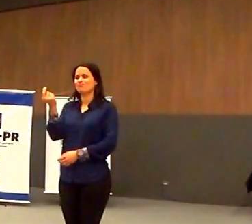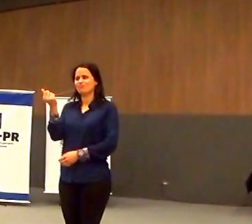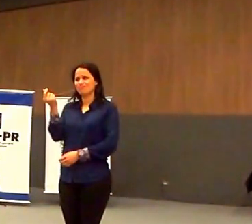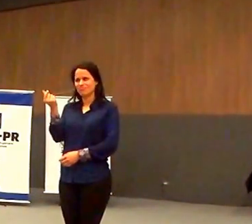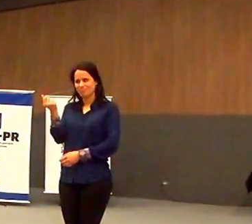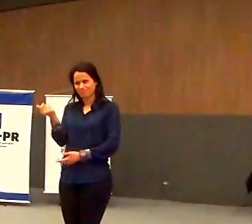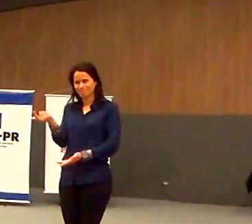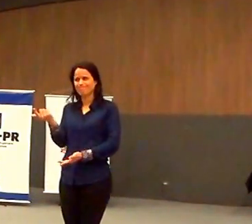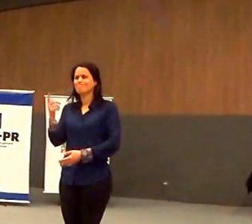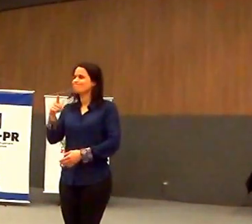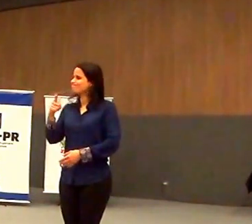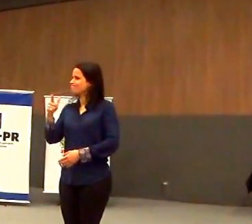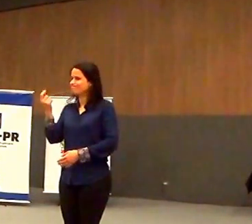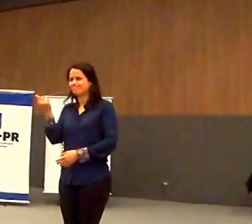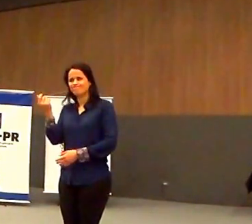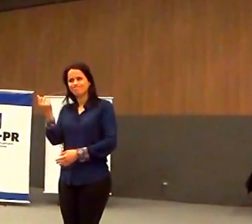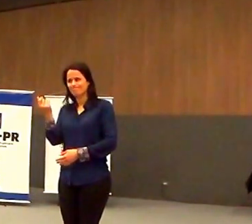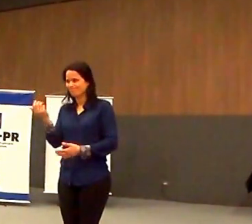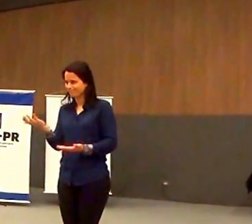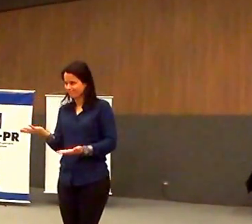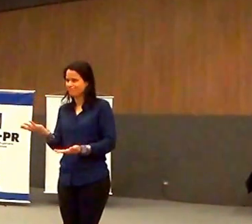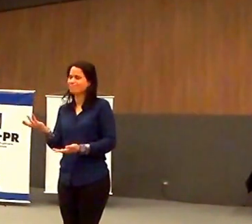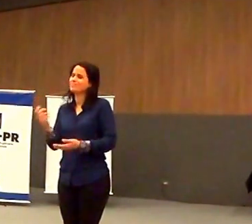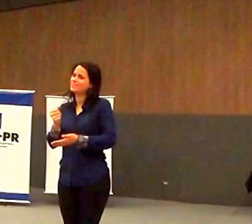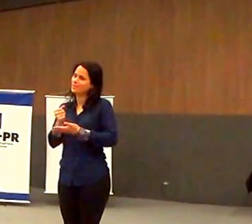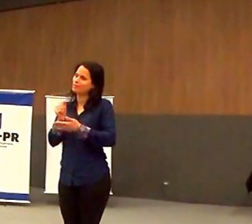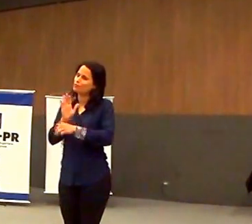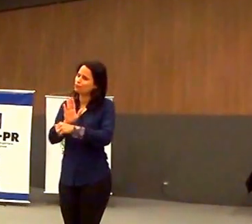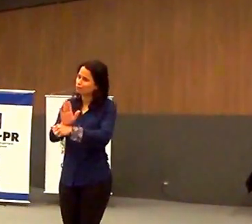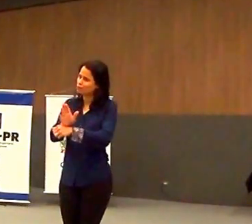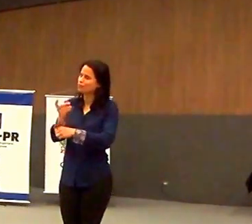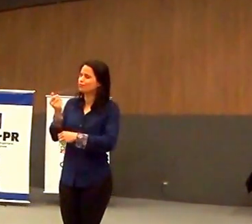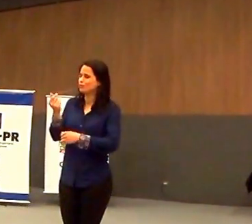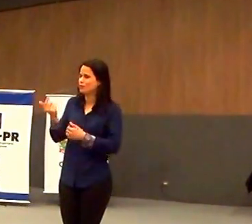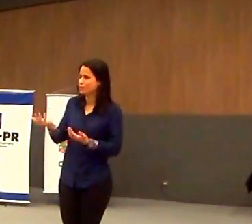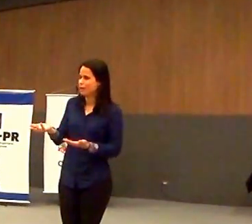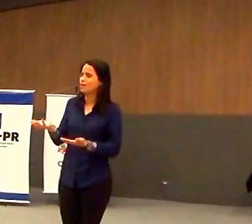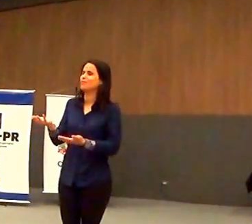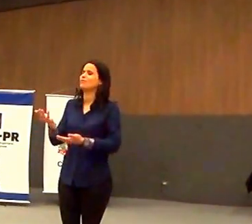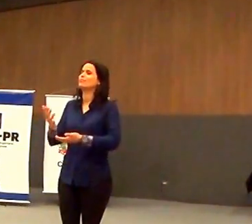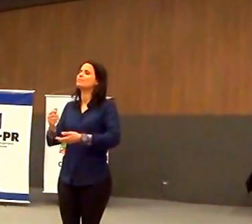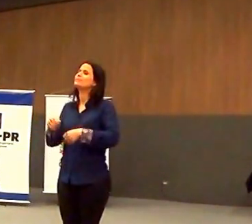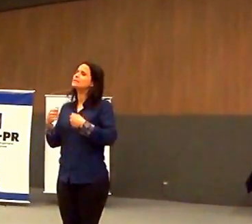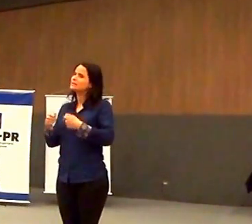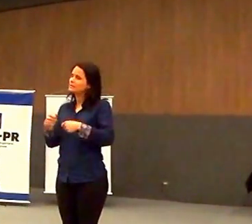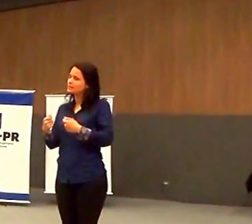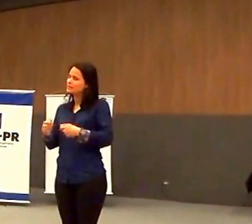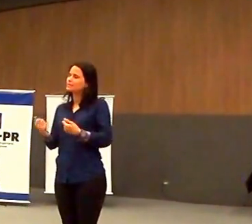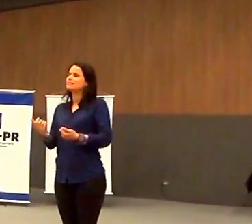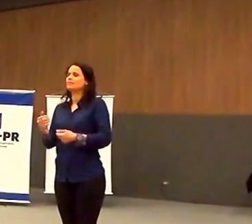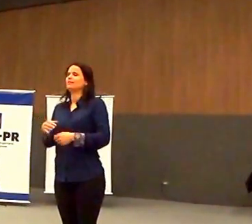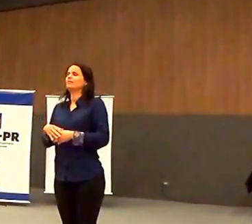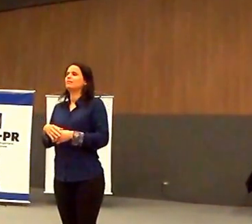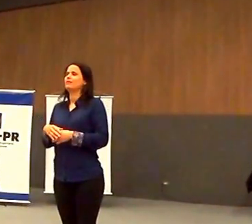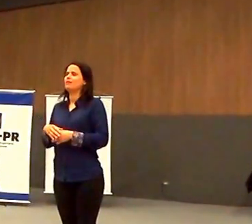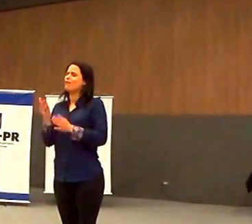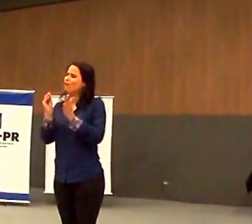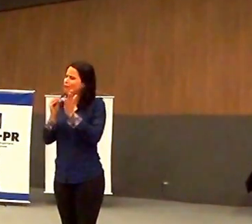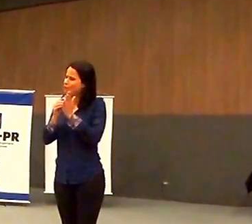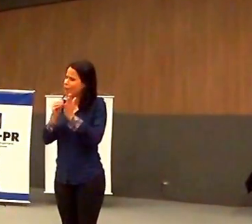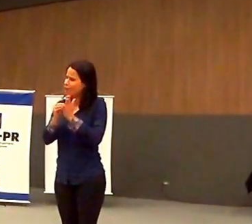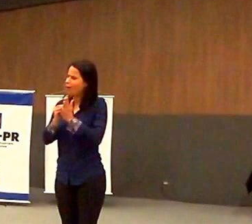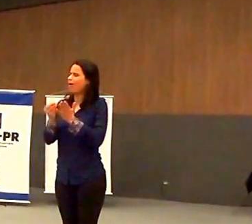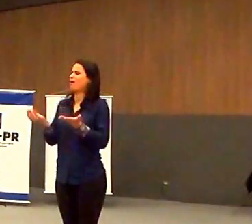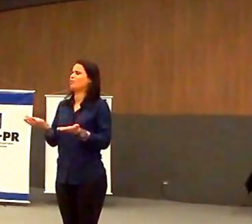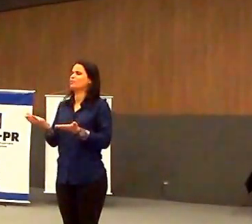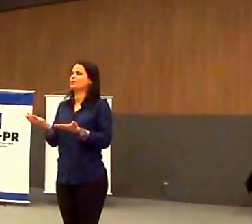trabalho voluntário que também demanda custos, né? A falta da rede de apoio, né? Que em muitos lugares você não tem para